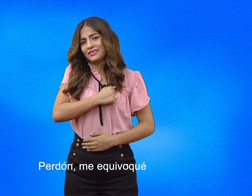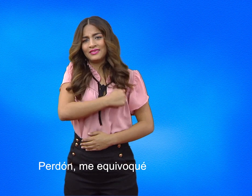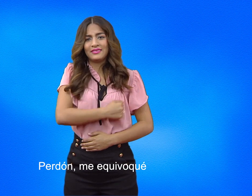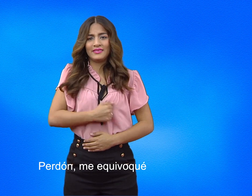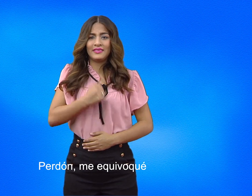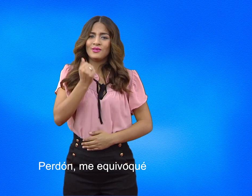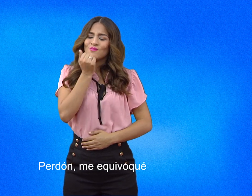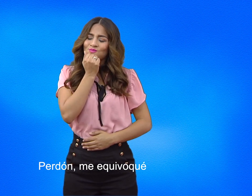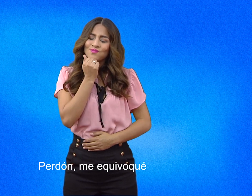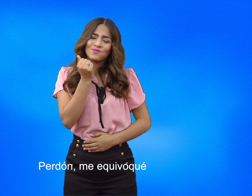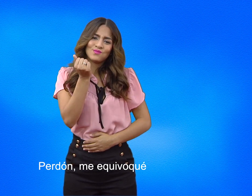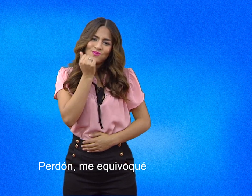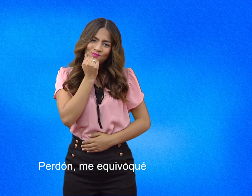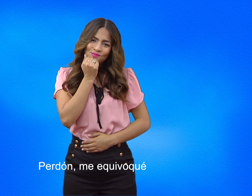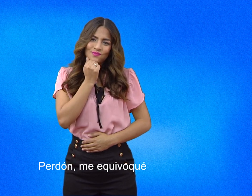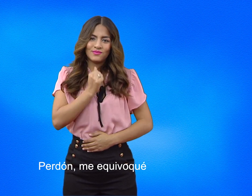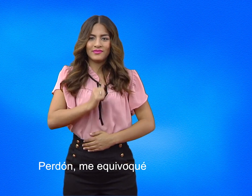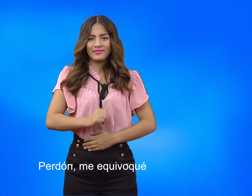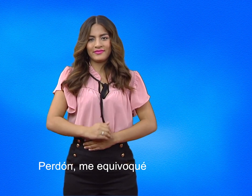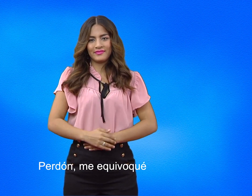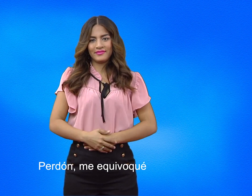Perdón, me equivoqué.